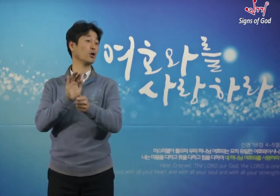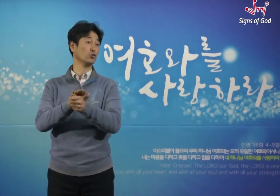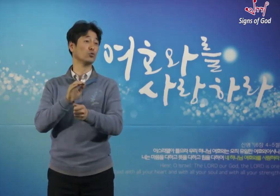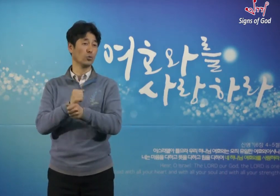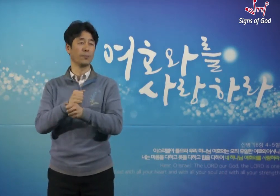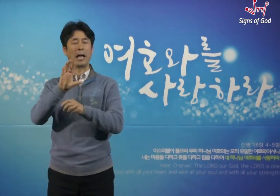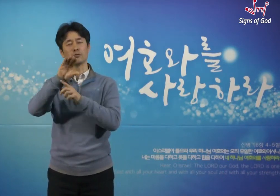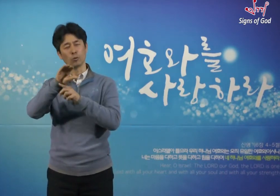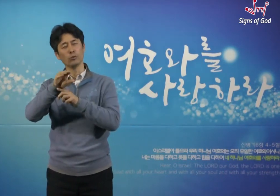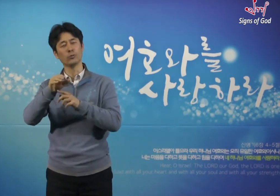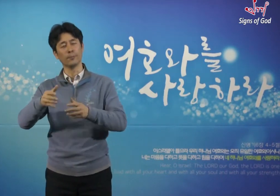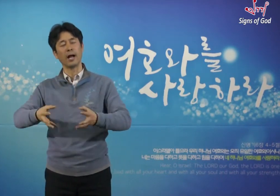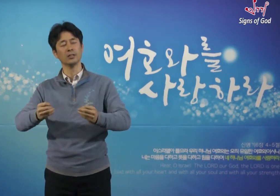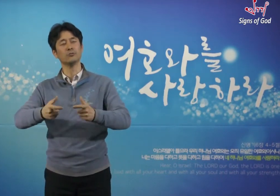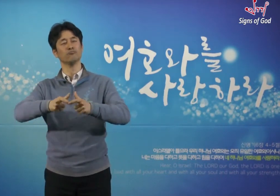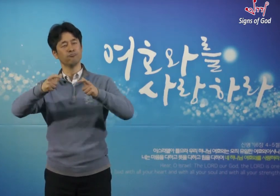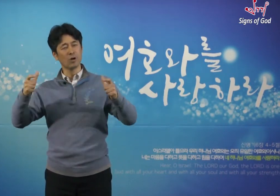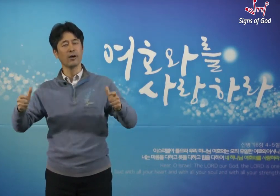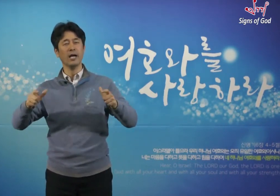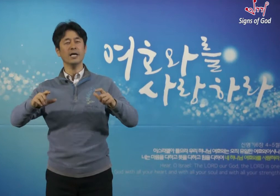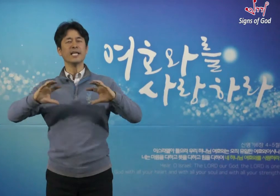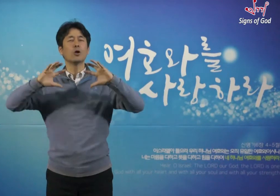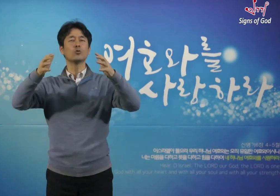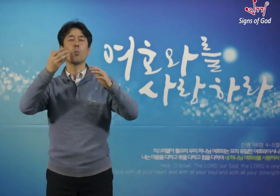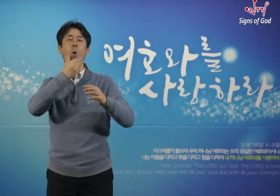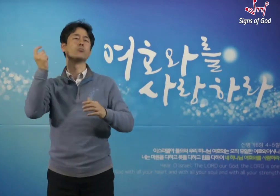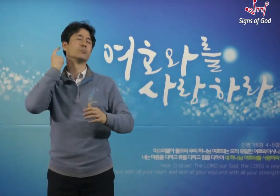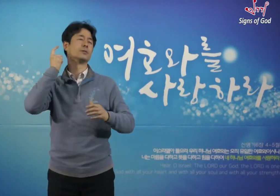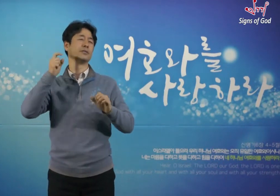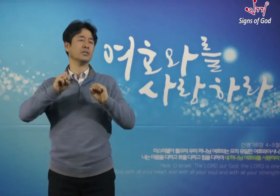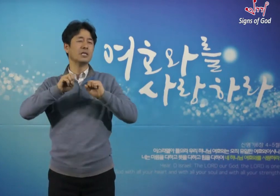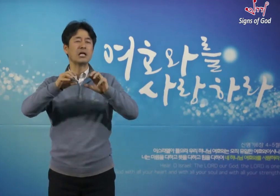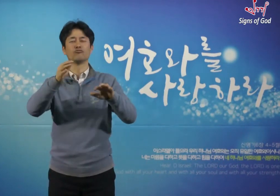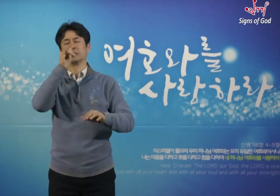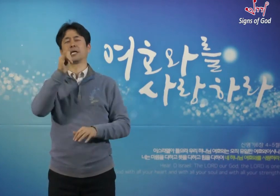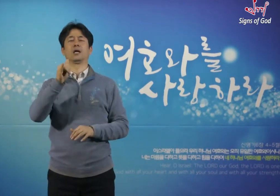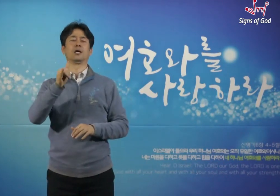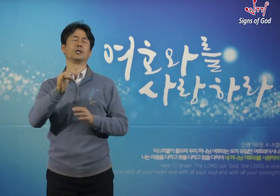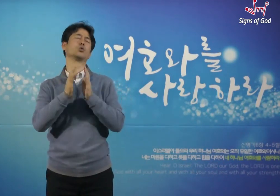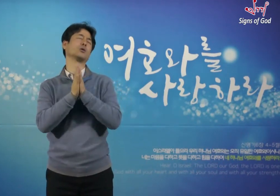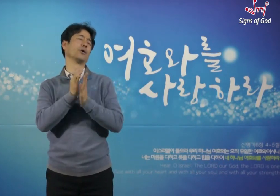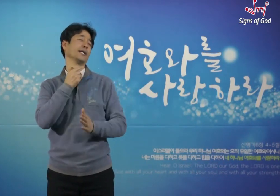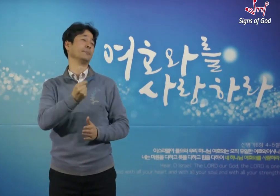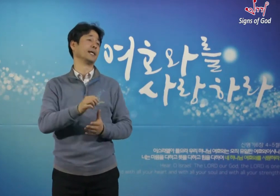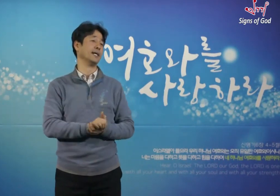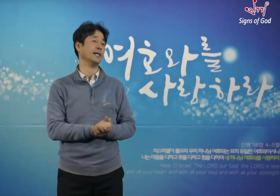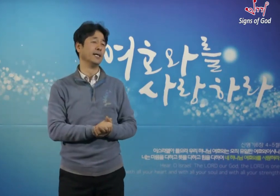물품을 후원해주시고 오늘 방송이 필요한 거를 전부 여러 가지 말 필요합니다. 기도하기